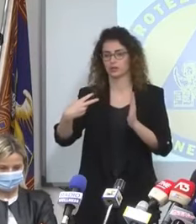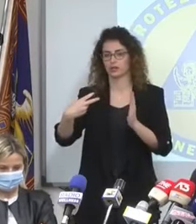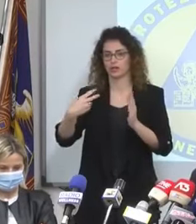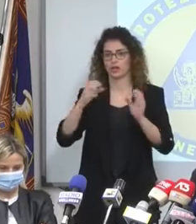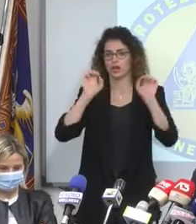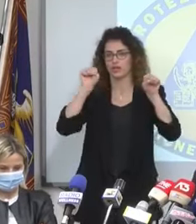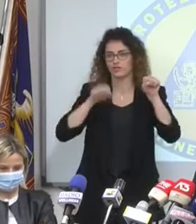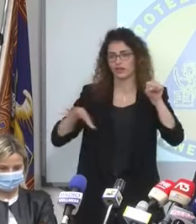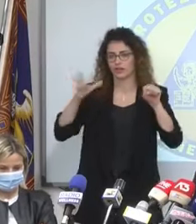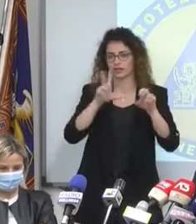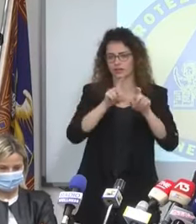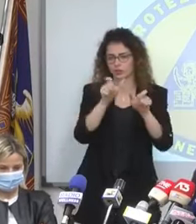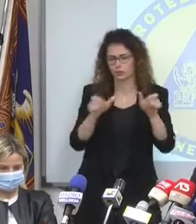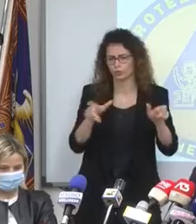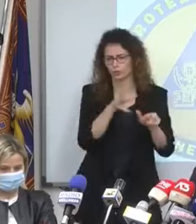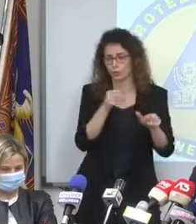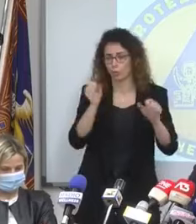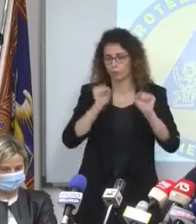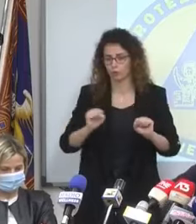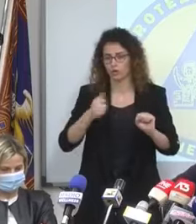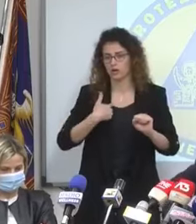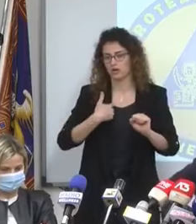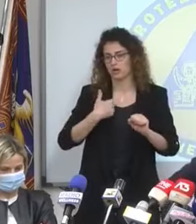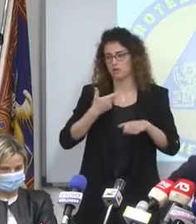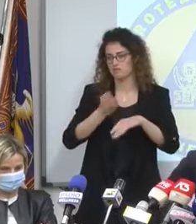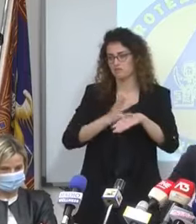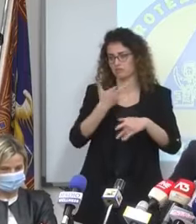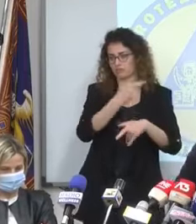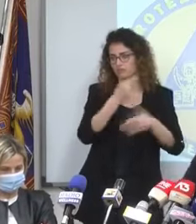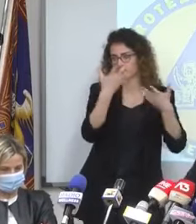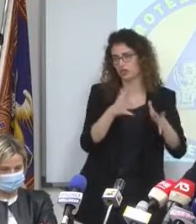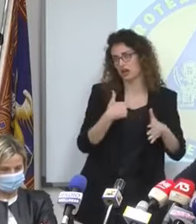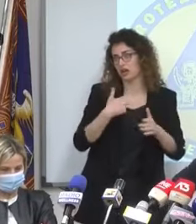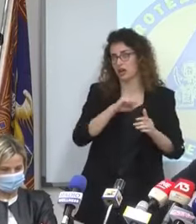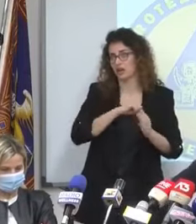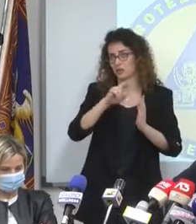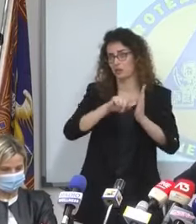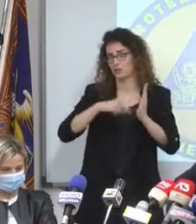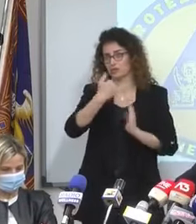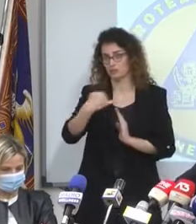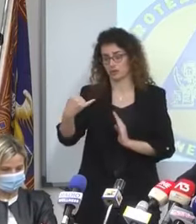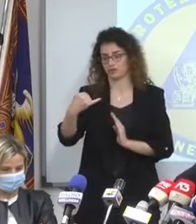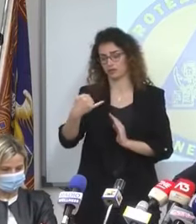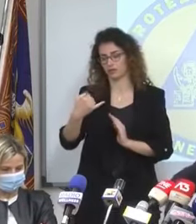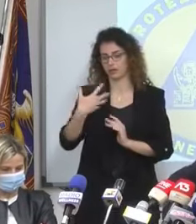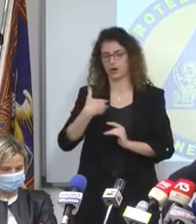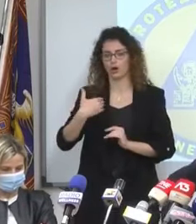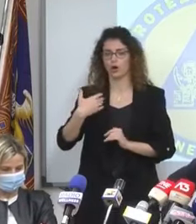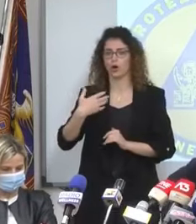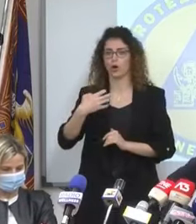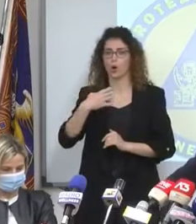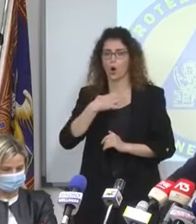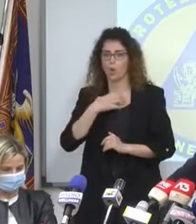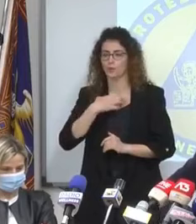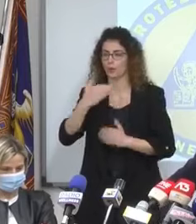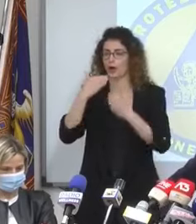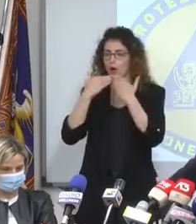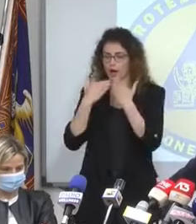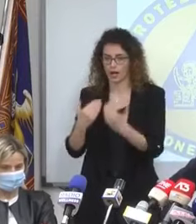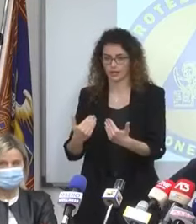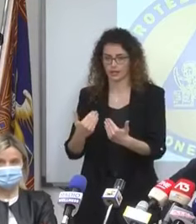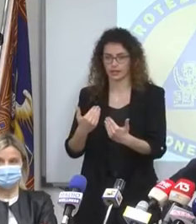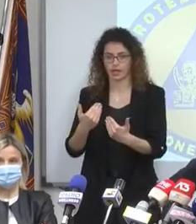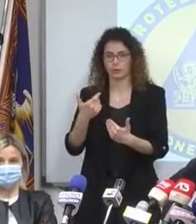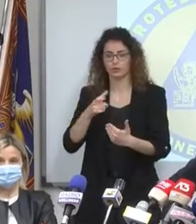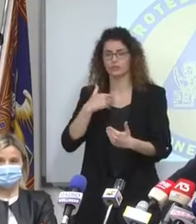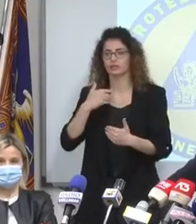Se poi ci tolgo anche tutti quelli che ho già vaccinato, un mese e mezzo ci stiamo dentro. Commissario, io lo ringrazio perché si è dichiarato disponibile